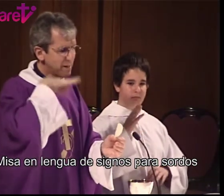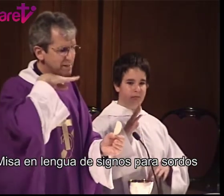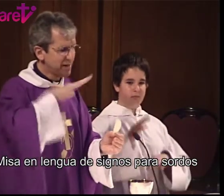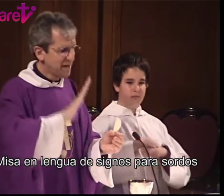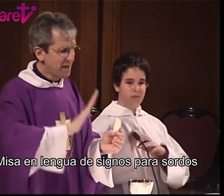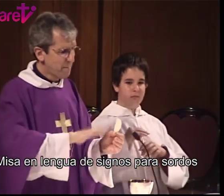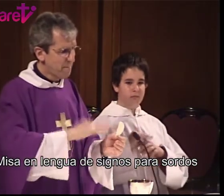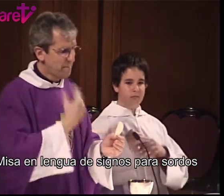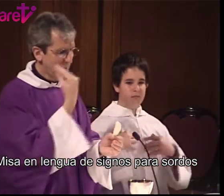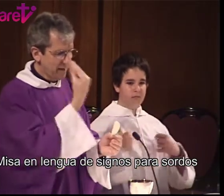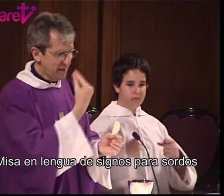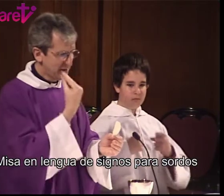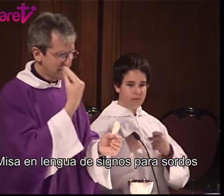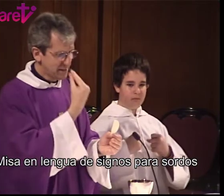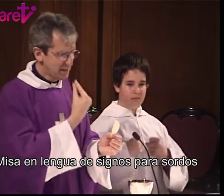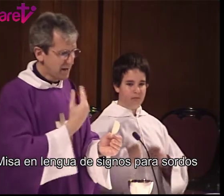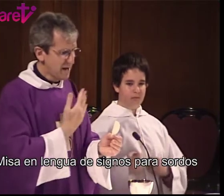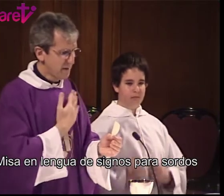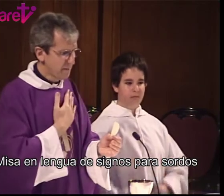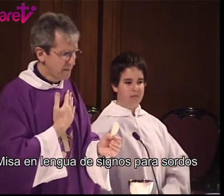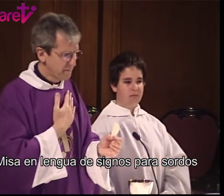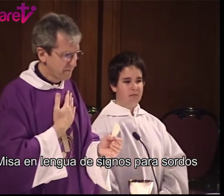bastará para sanarme.